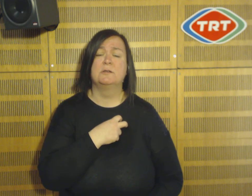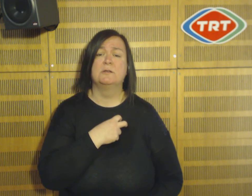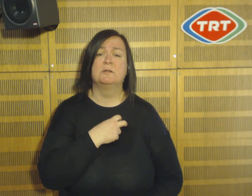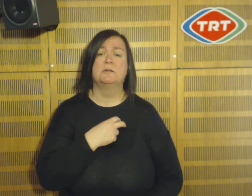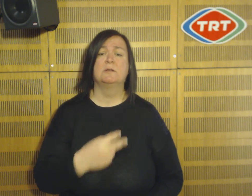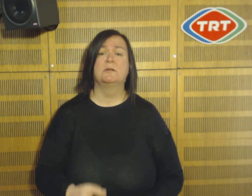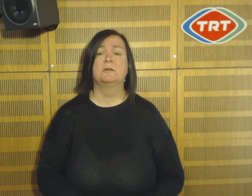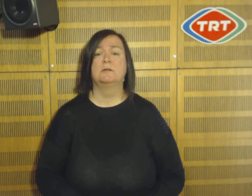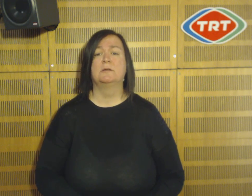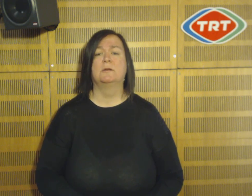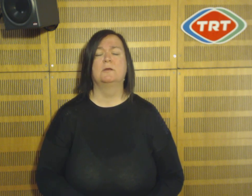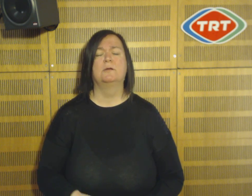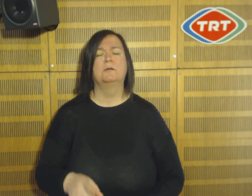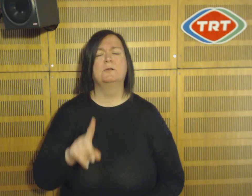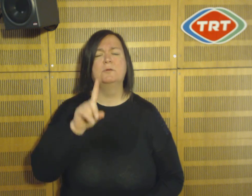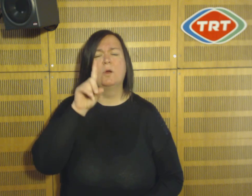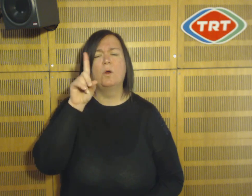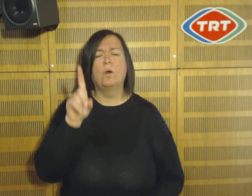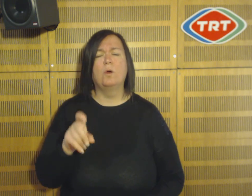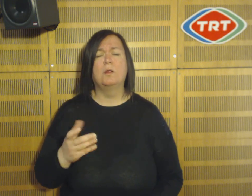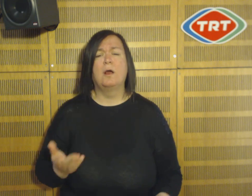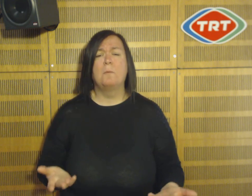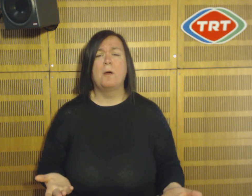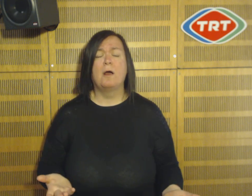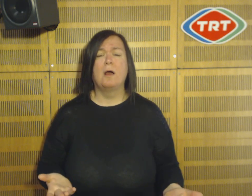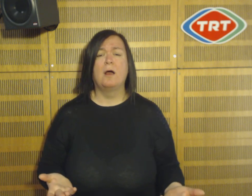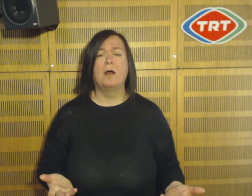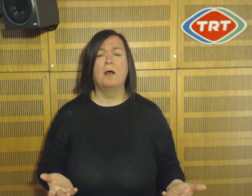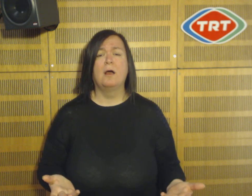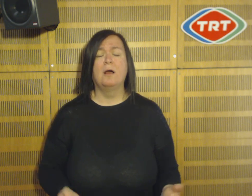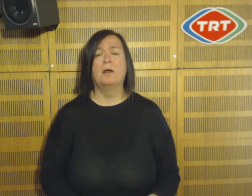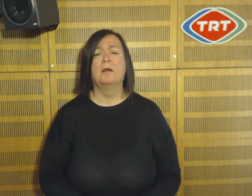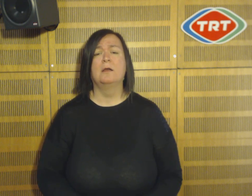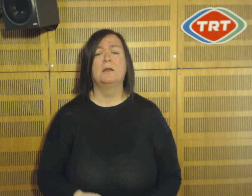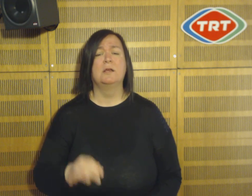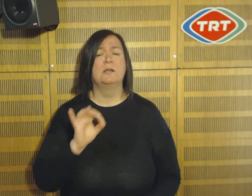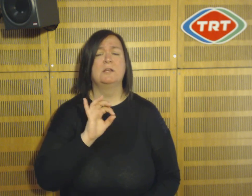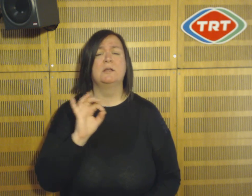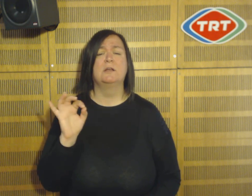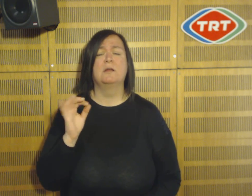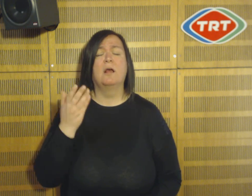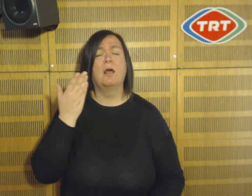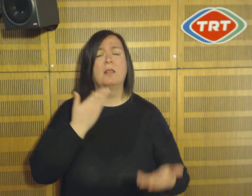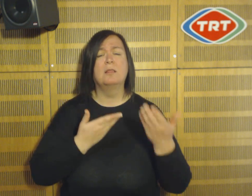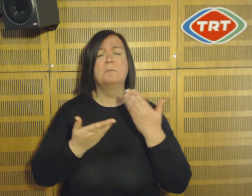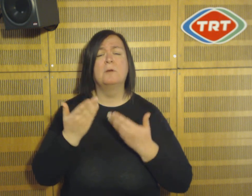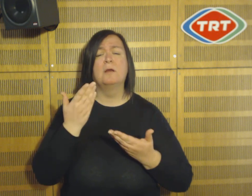aşkın sordular ama hiç anlatılmadı